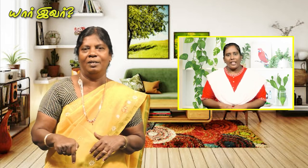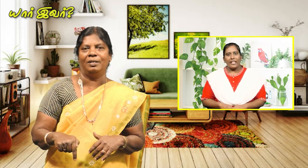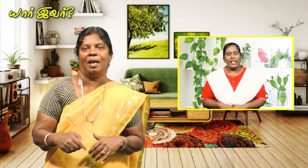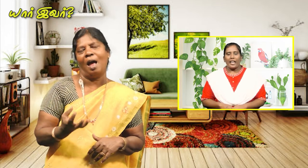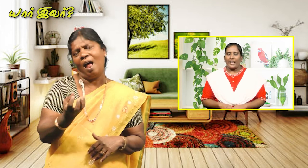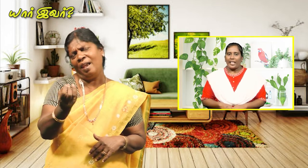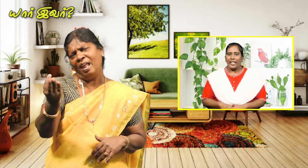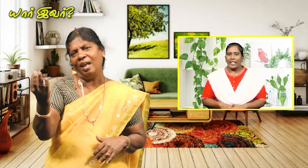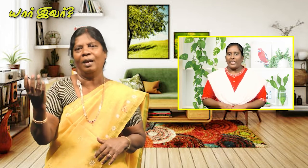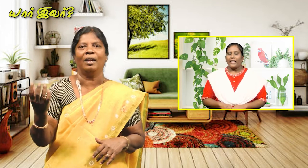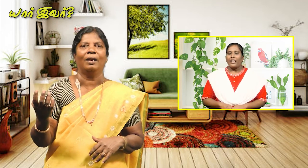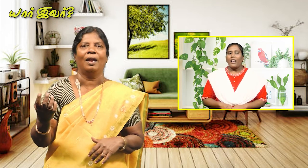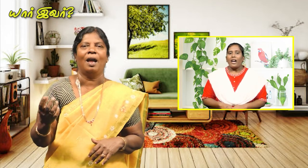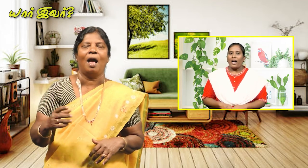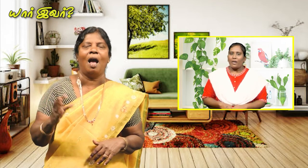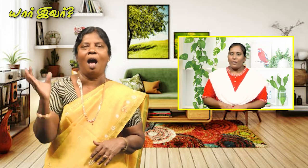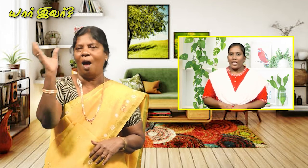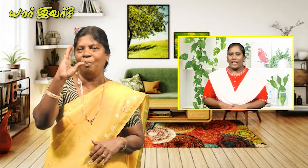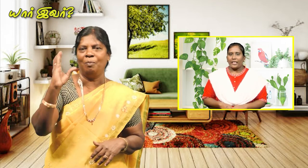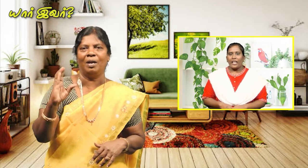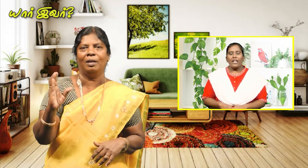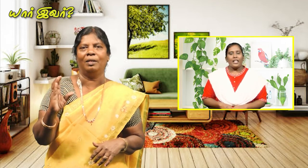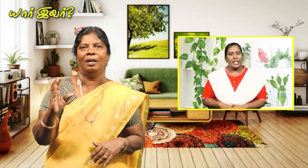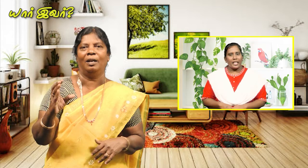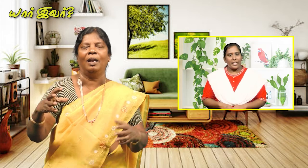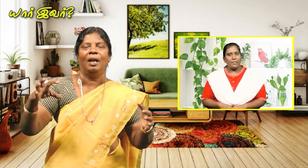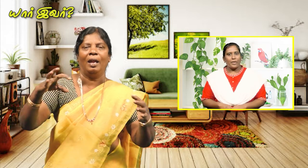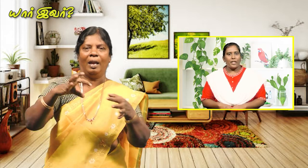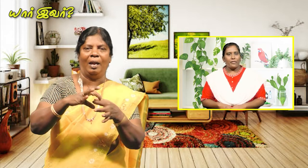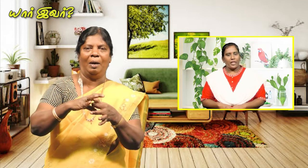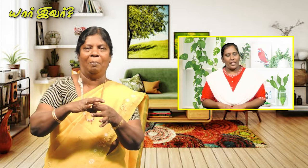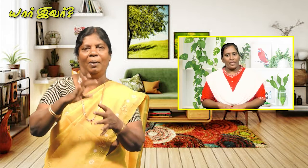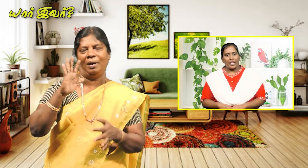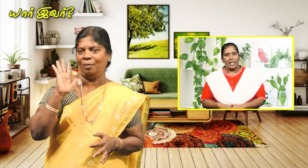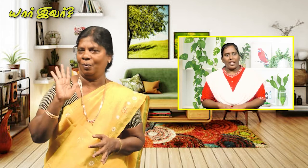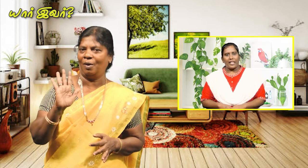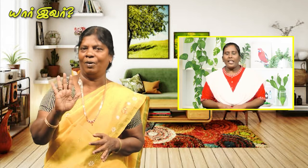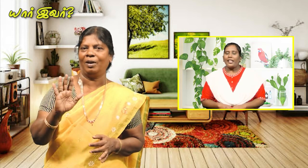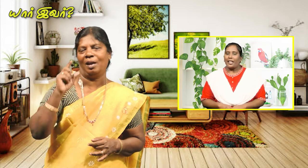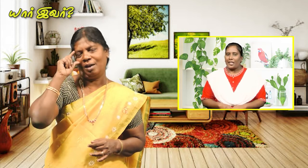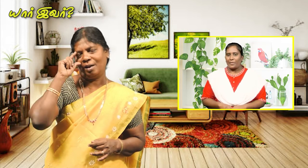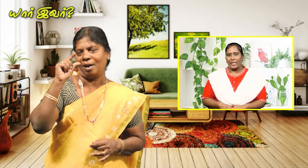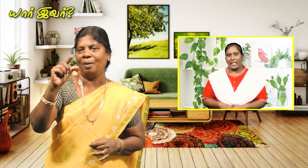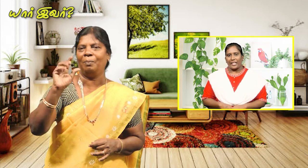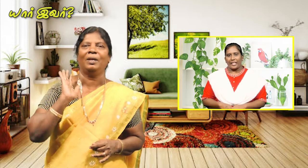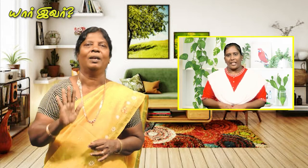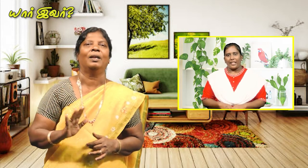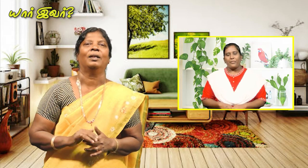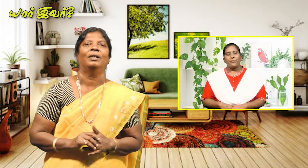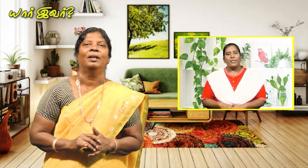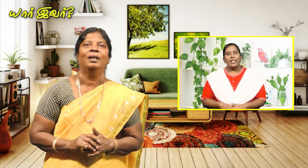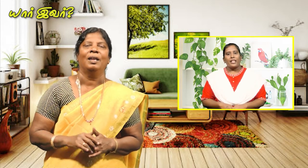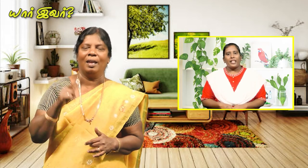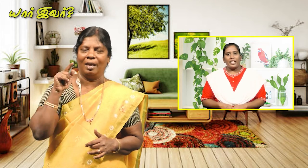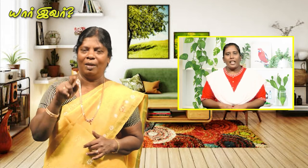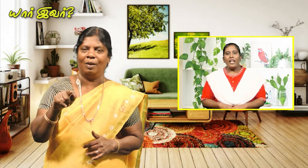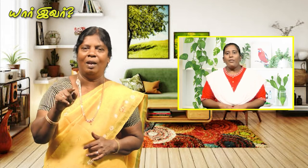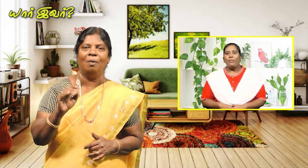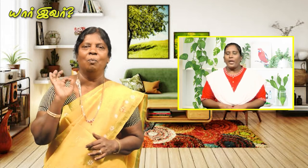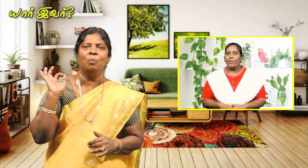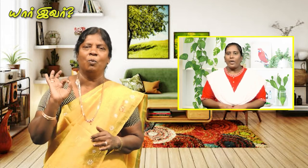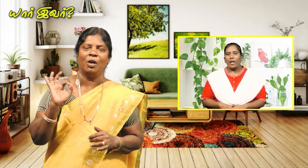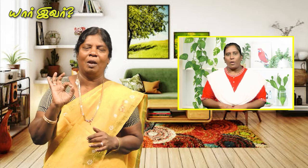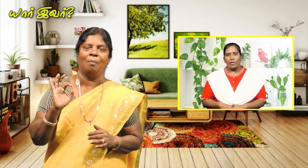அடைகிறேன். இன்று அநேகர் ஆன்மீகத்தில் ஈடுபாடு உடையவர்களாக காணப்படுகின்றார்கள்.